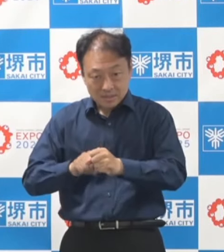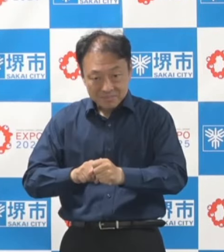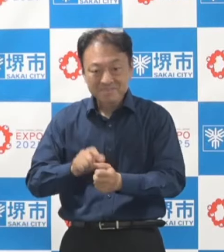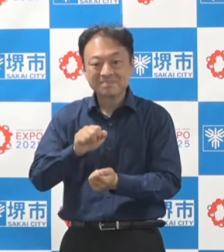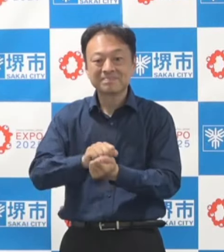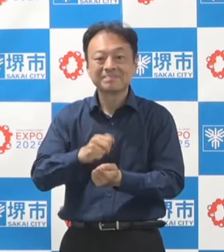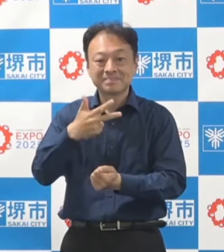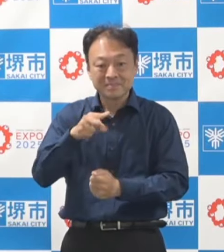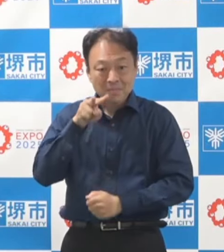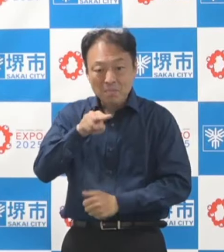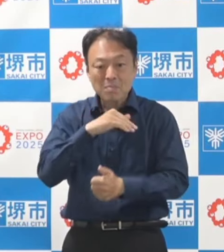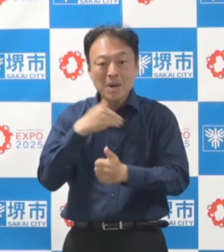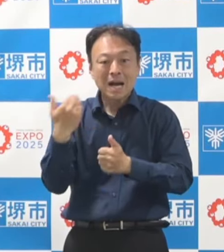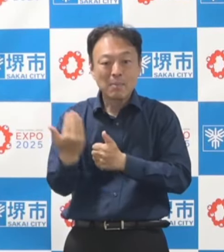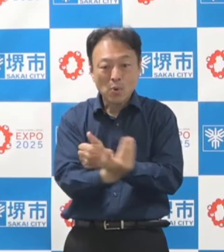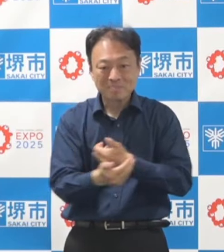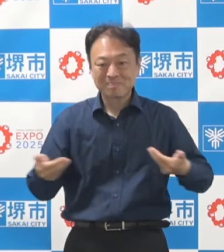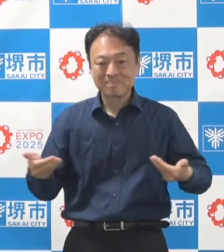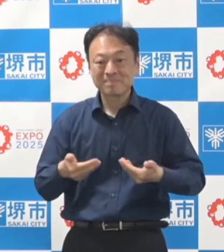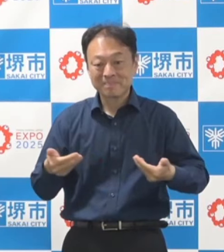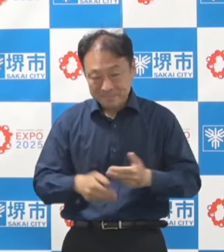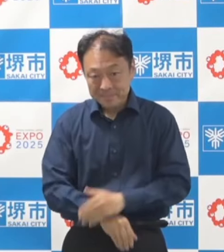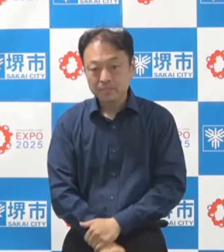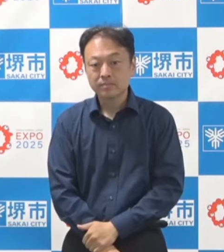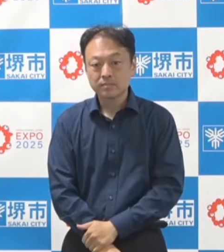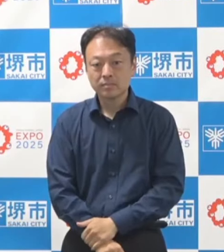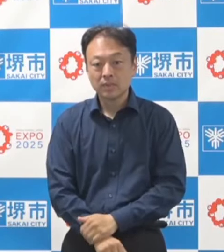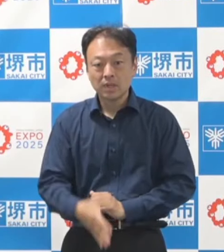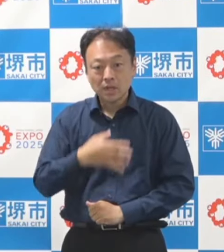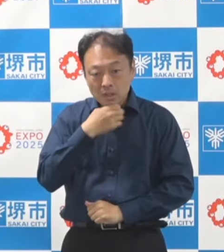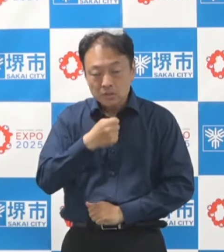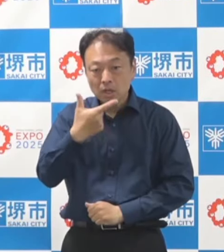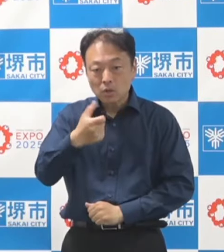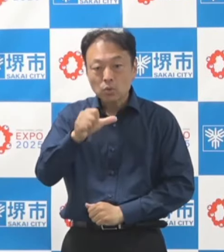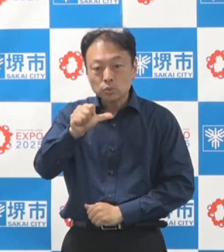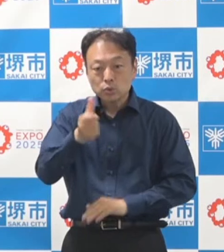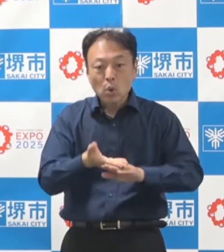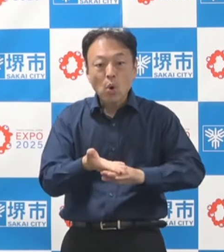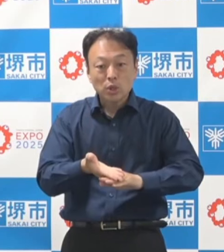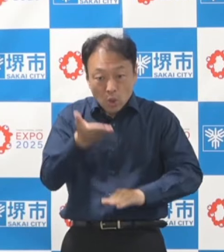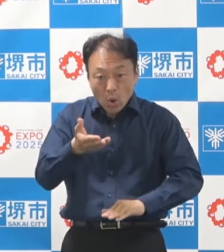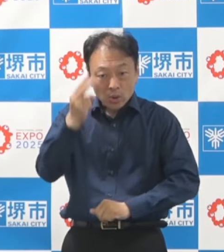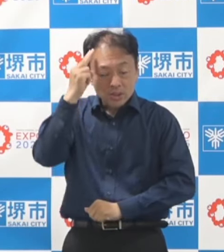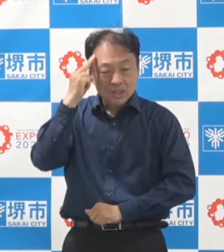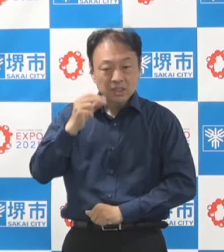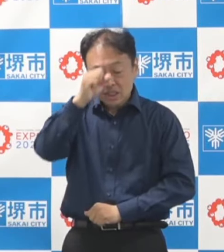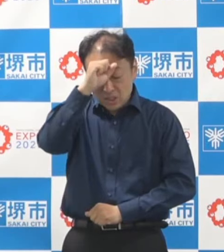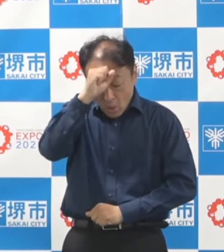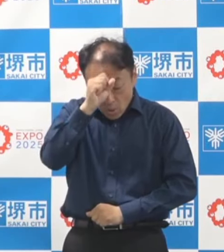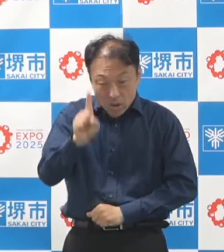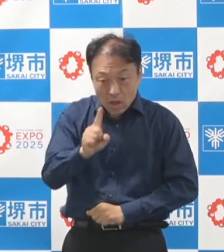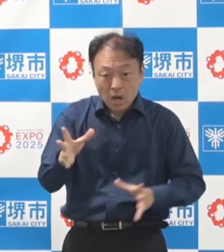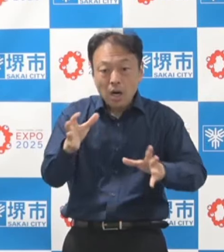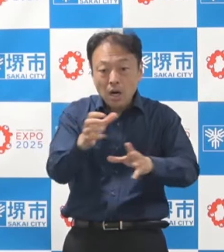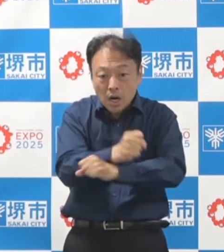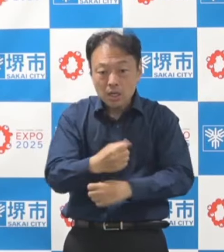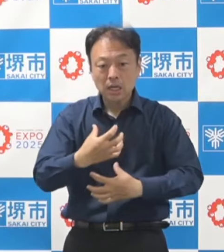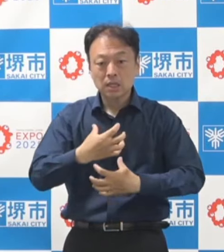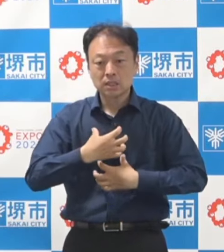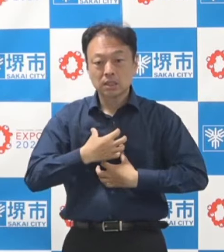を始めます。65歳以上の市民の方で認知症などによって行方不明になる恐れがある方を対